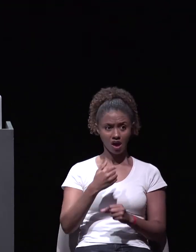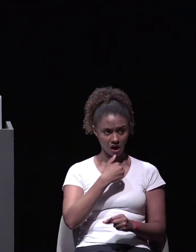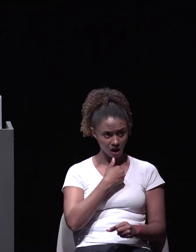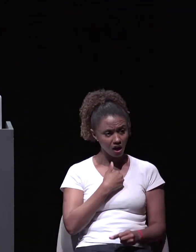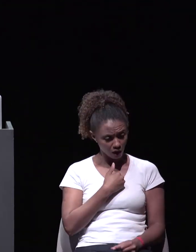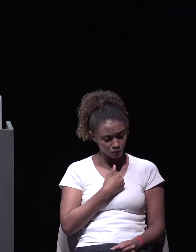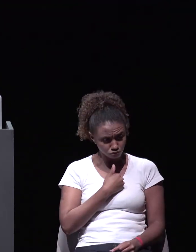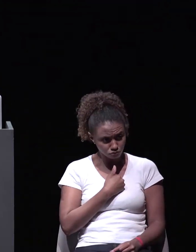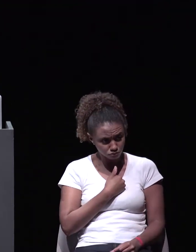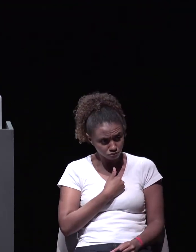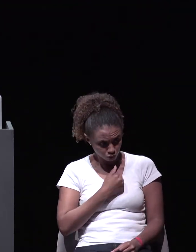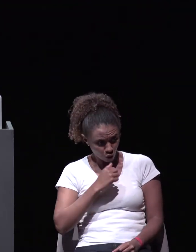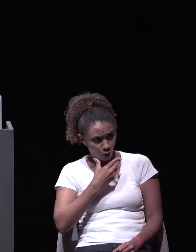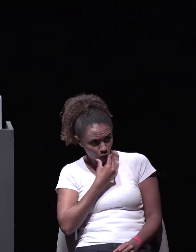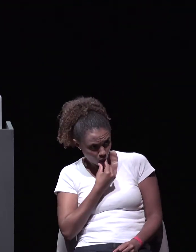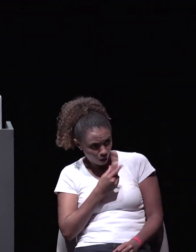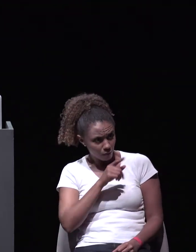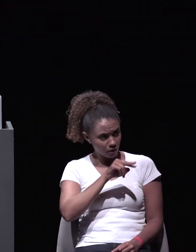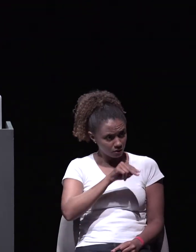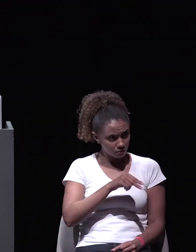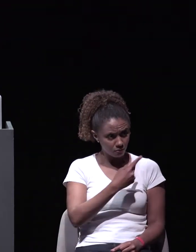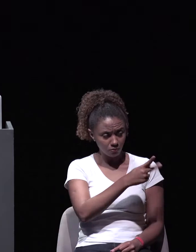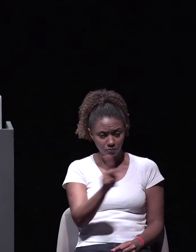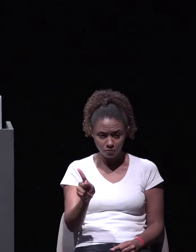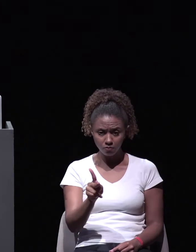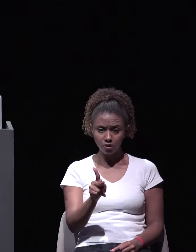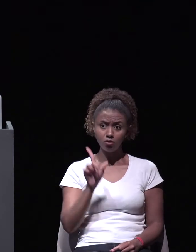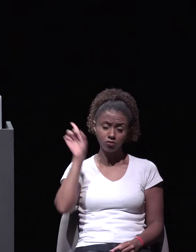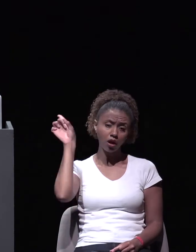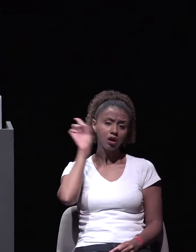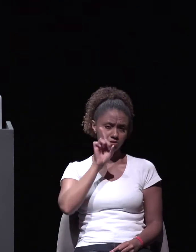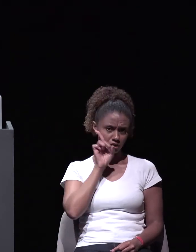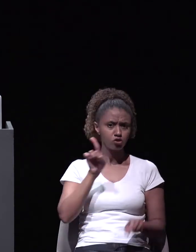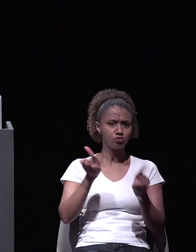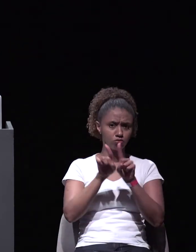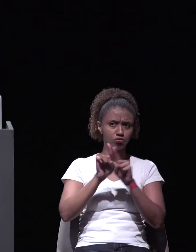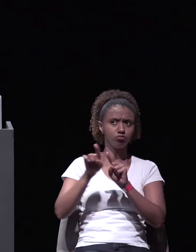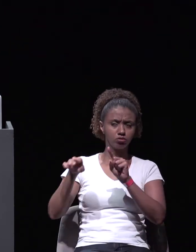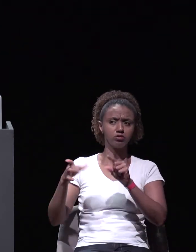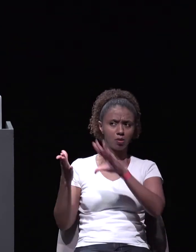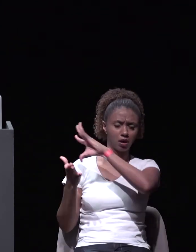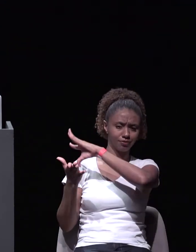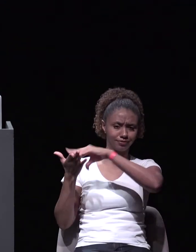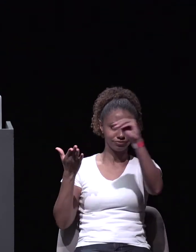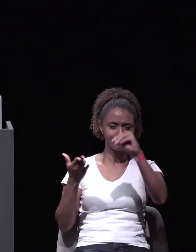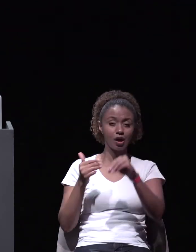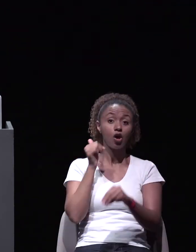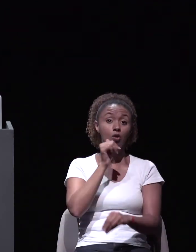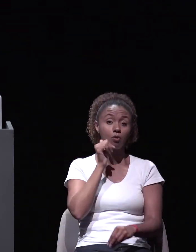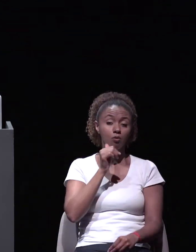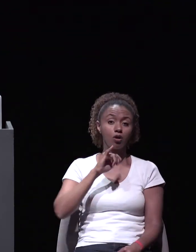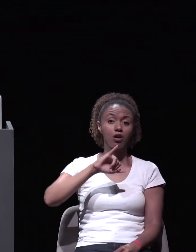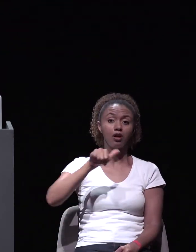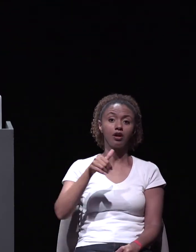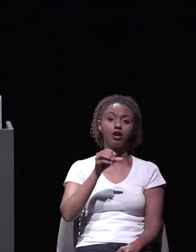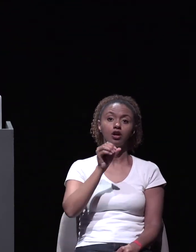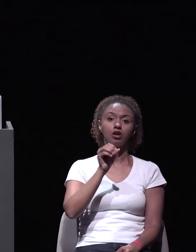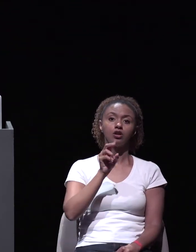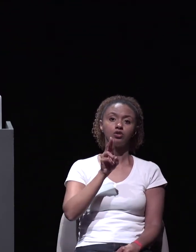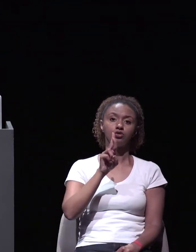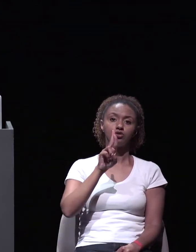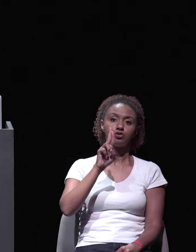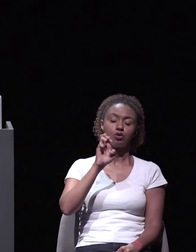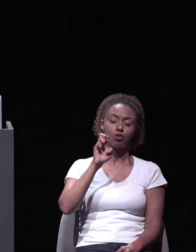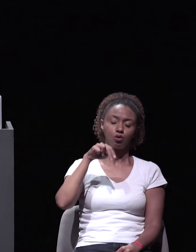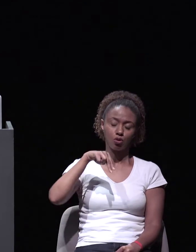irmão, e que depois isso vai ser usado nos Estados Unidos. A própria Sojourner Truth, que é uma figura importante do abolicionismo,